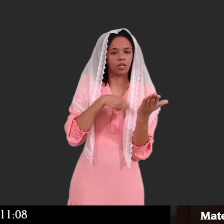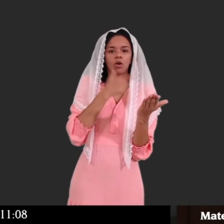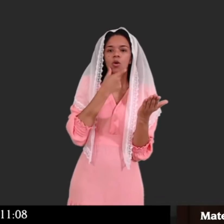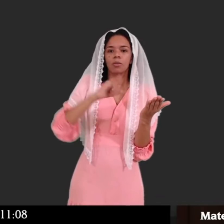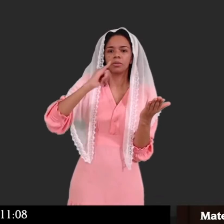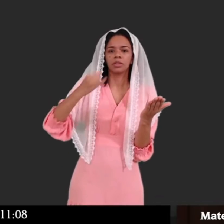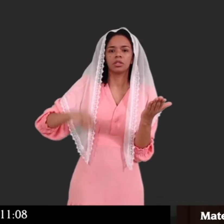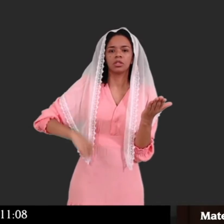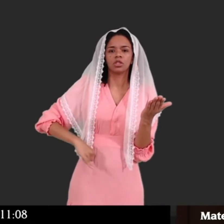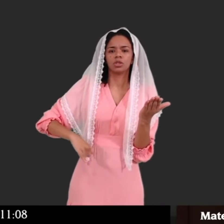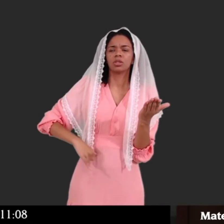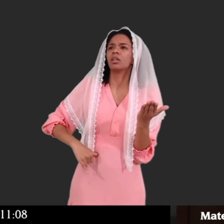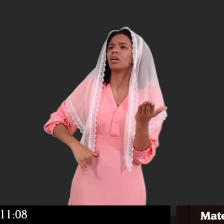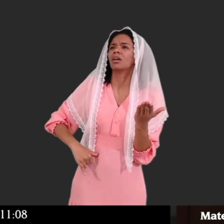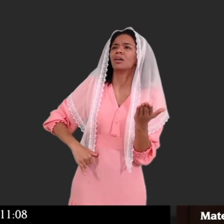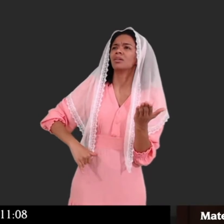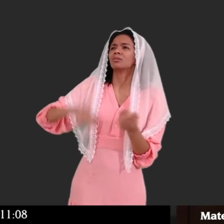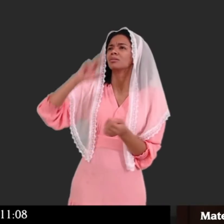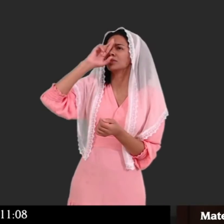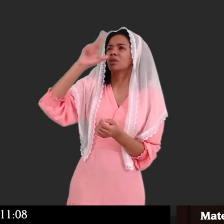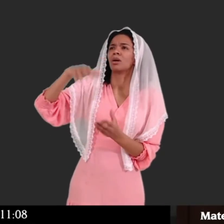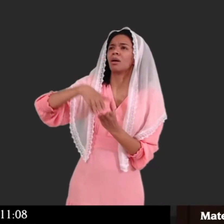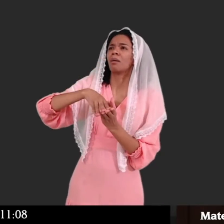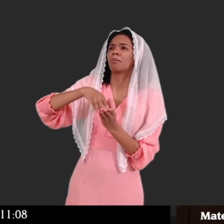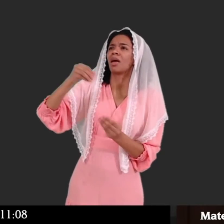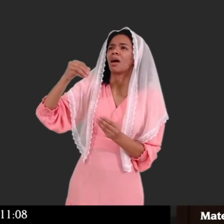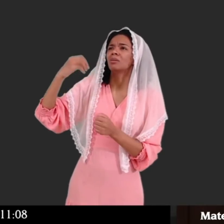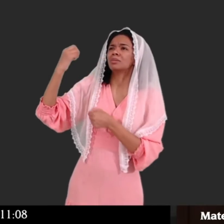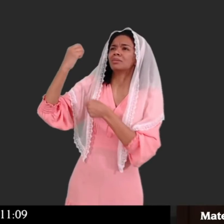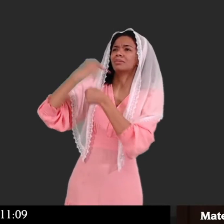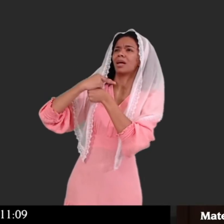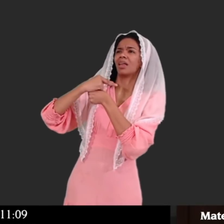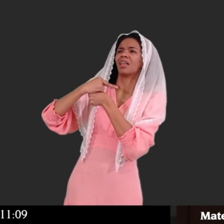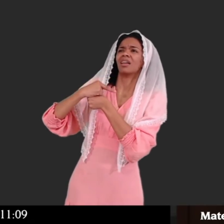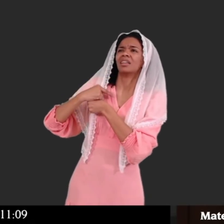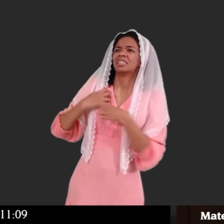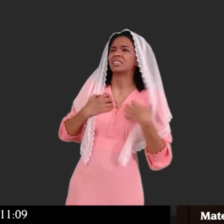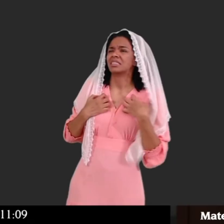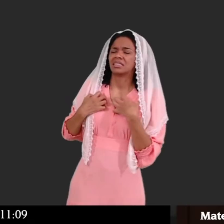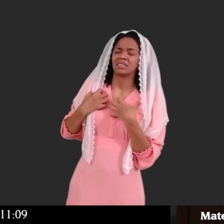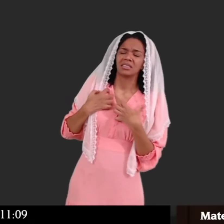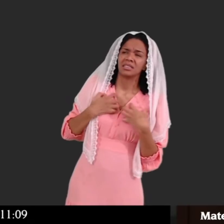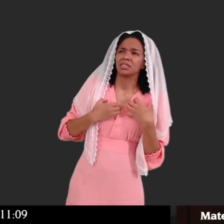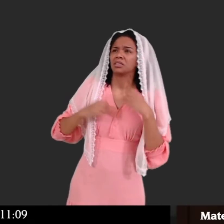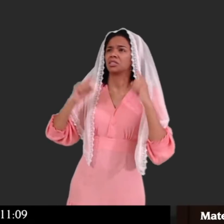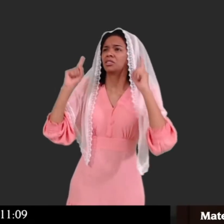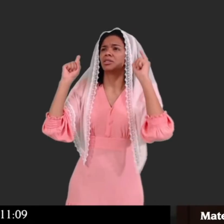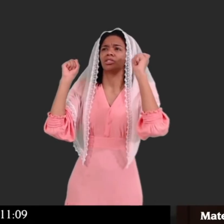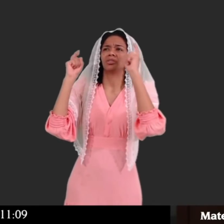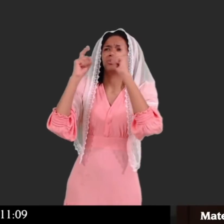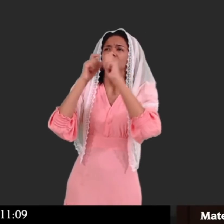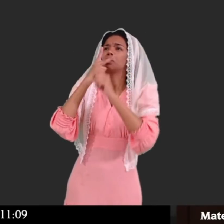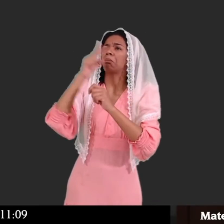alma bebe esse veneno ardente seu, suas flechas todas cravaram em mim. Como está difícil a